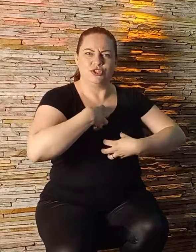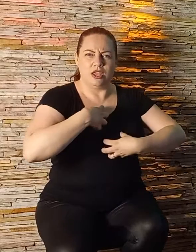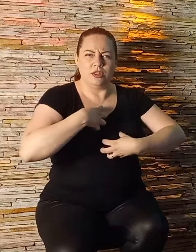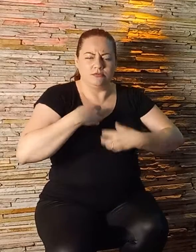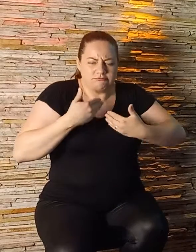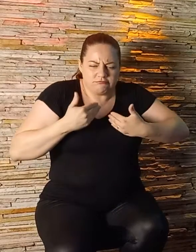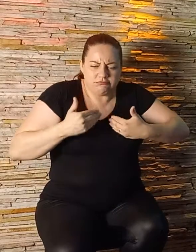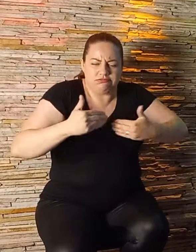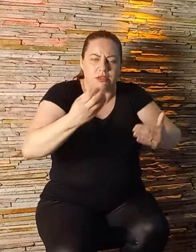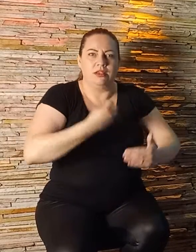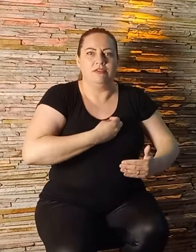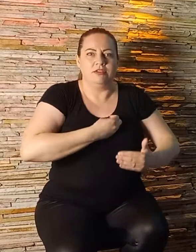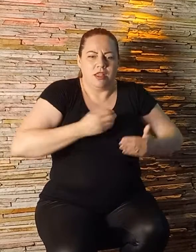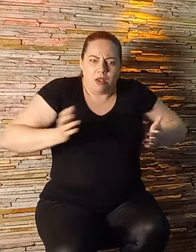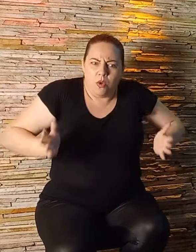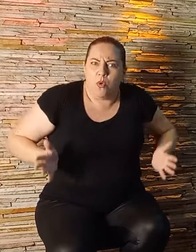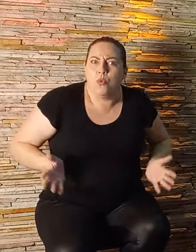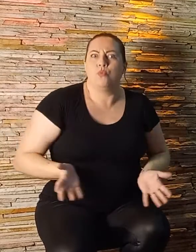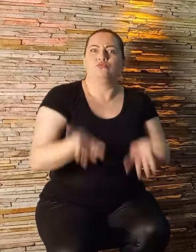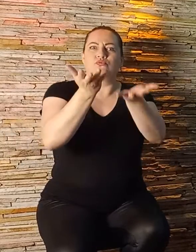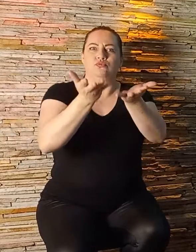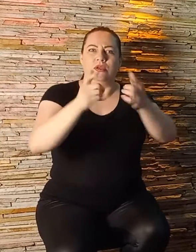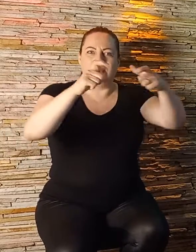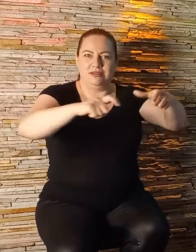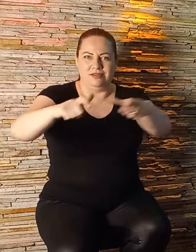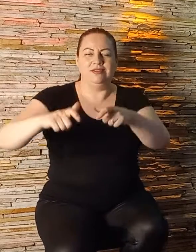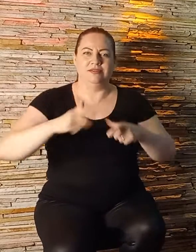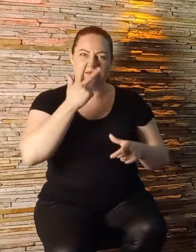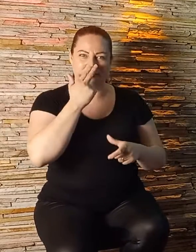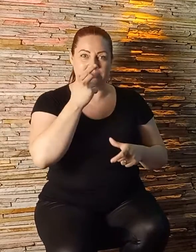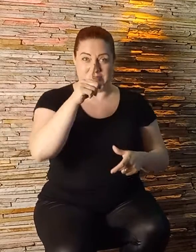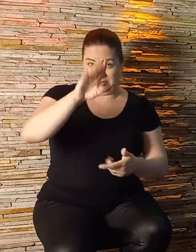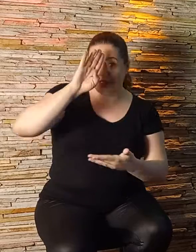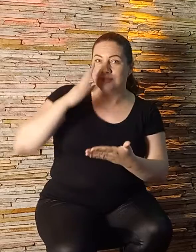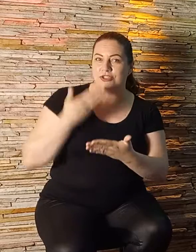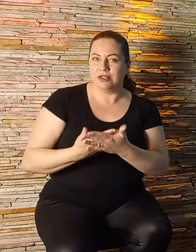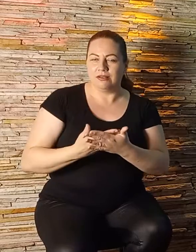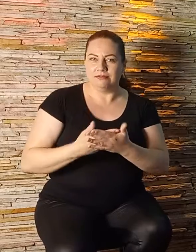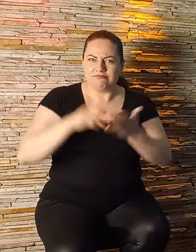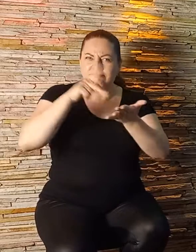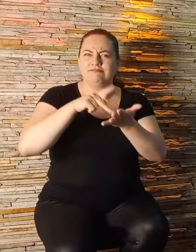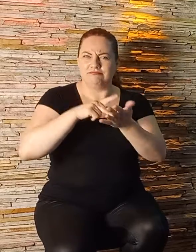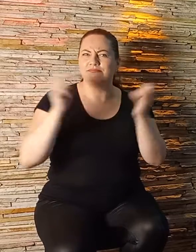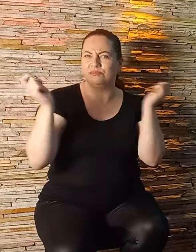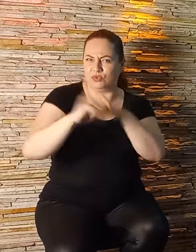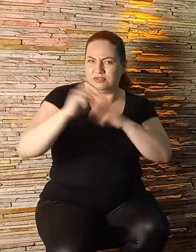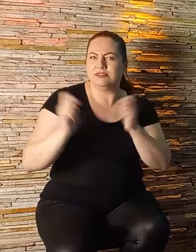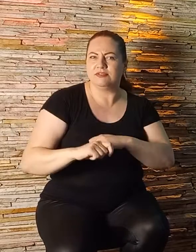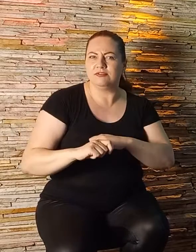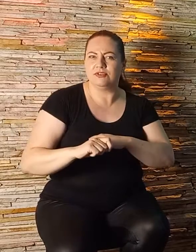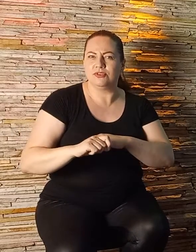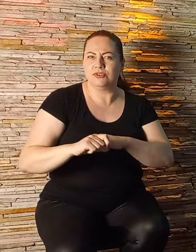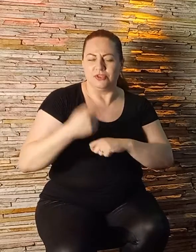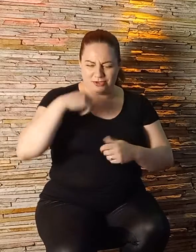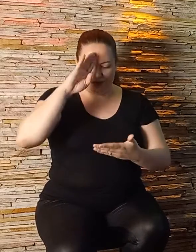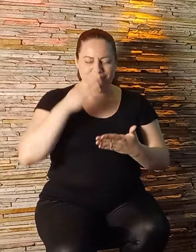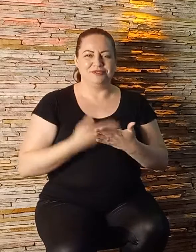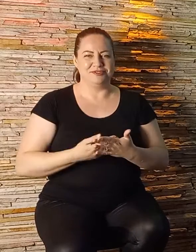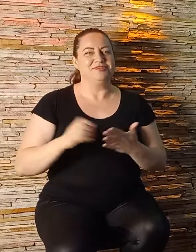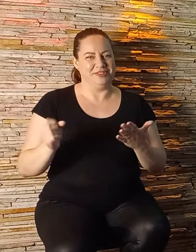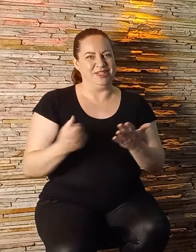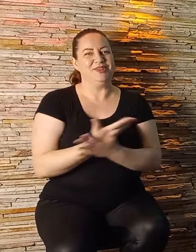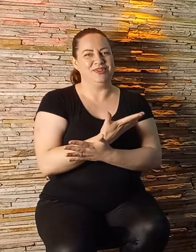encara a vida a gente se funciona para determinar os lugares Então se vocês acreditarem realmente que é possível eu acredito que as